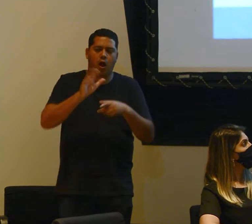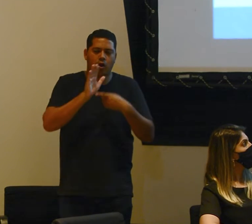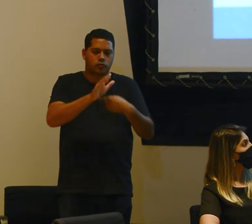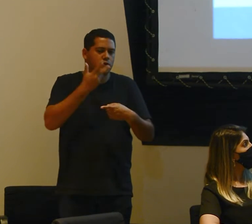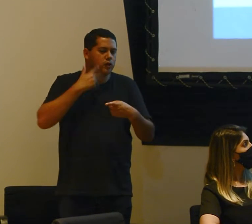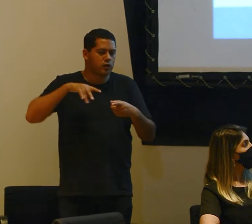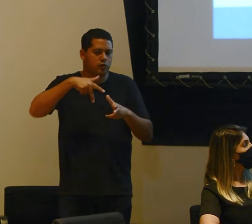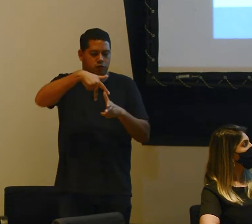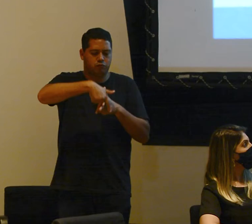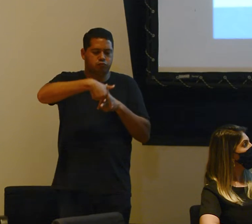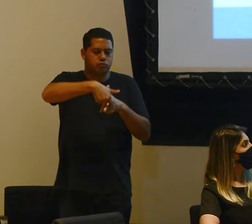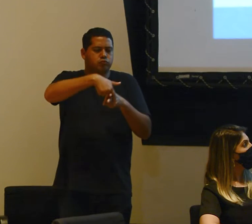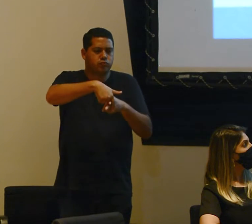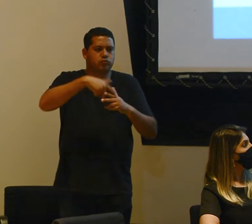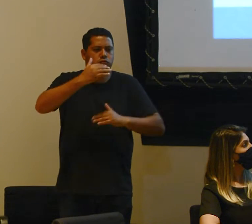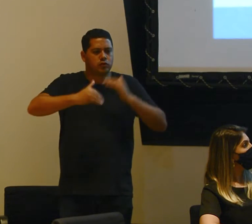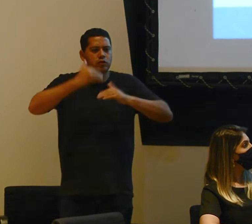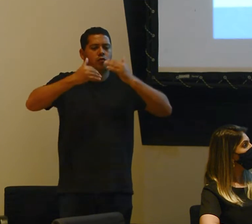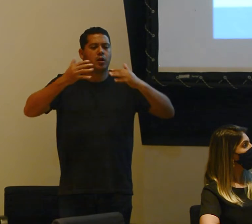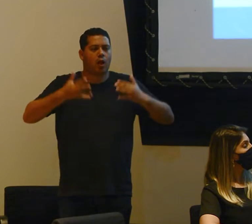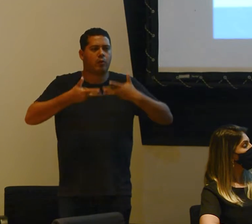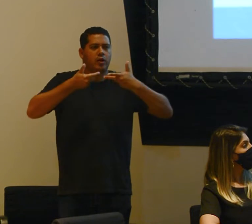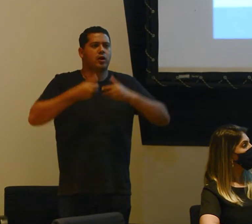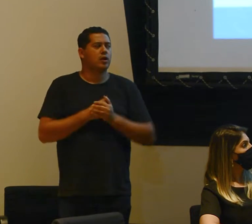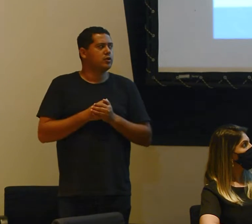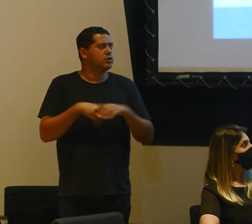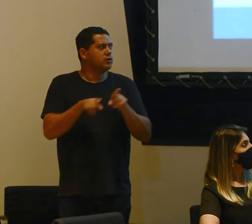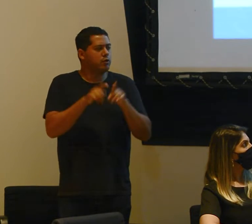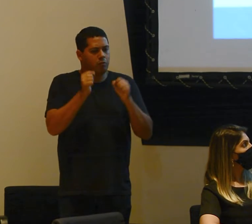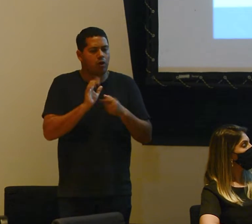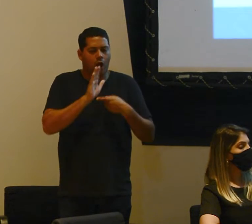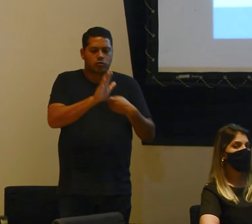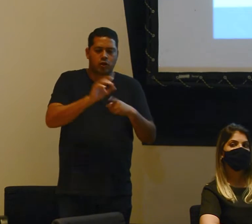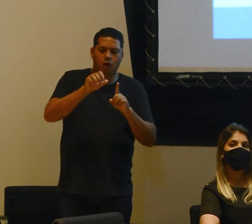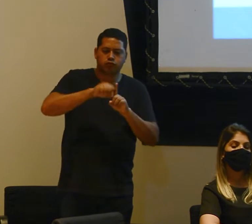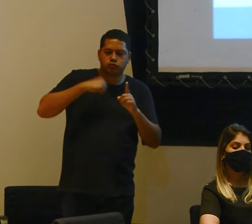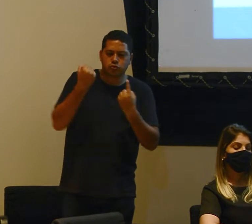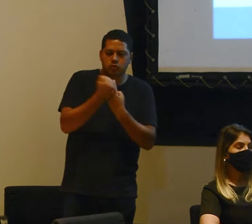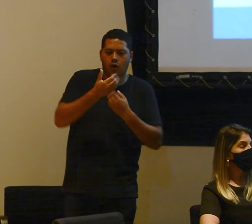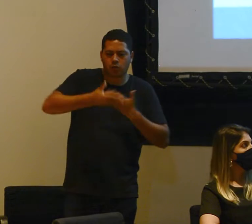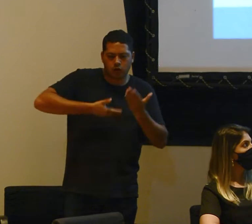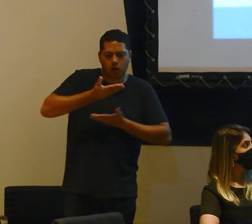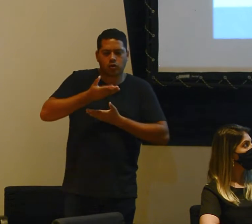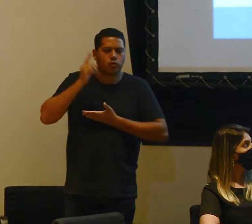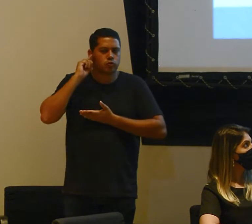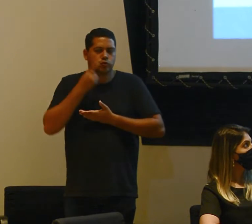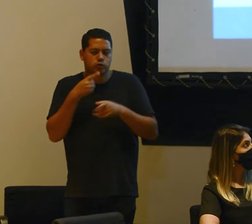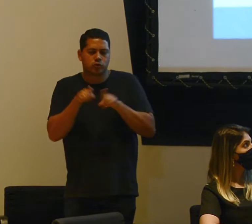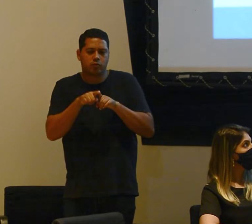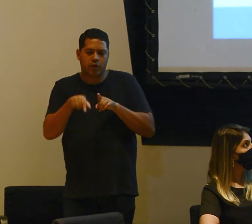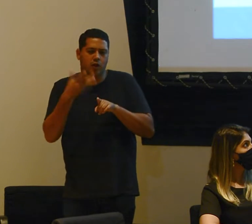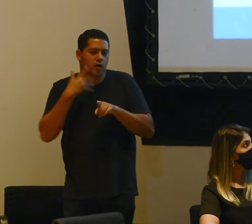mais adequada para o desenvolvimento das suas habilidades. Pode ajudar muito nas questões sociais, tanto das crianças surdas quanto